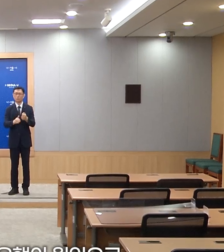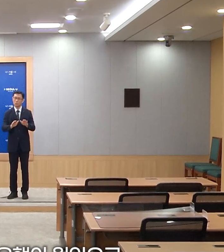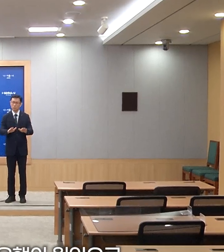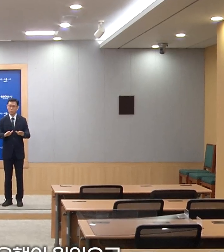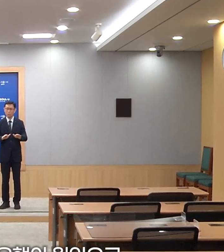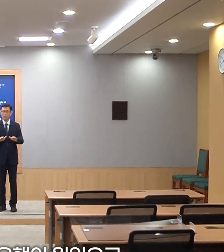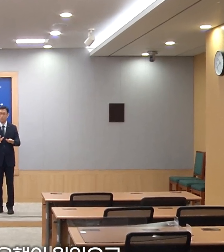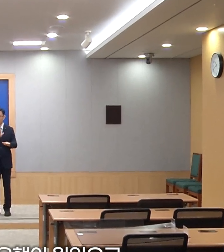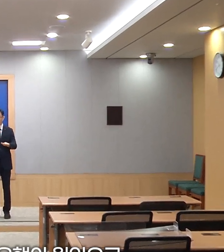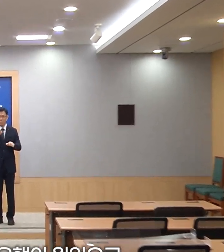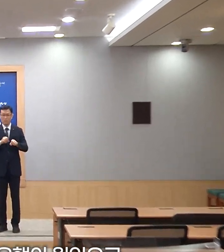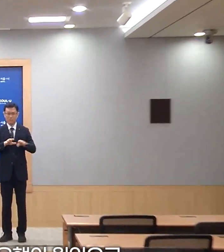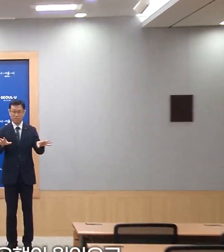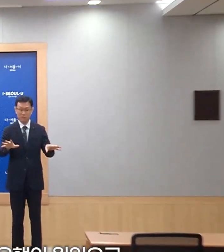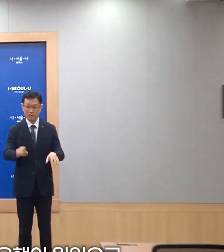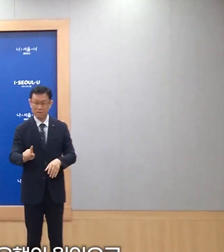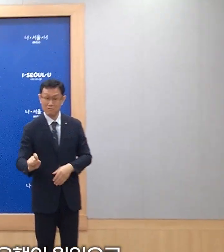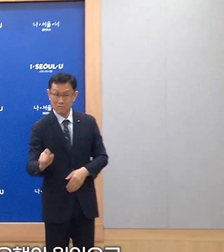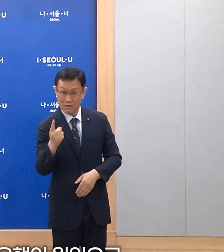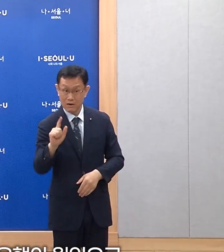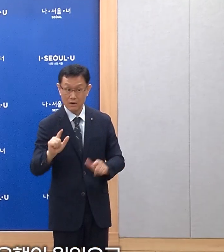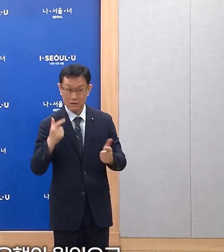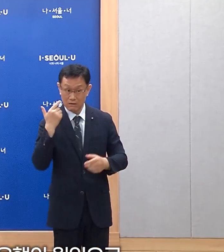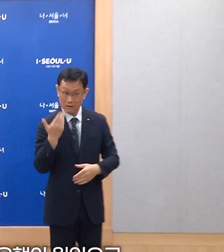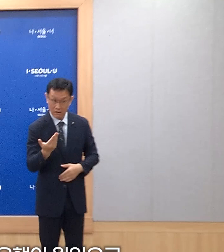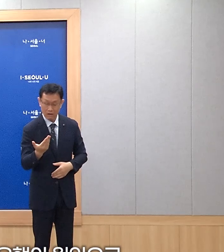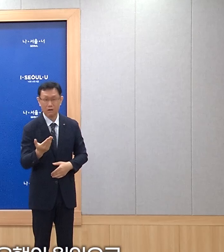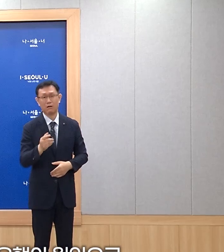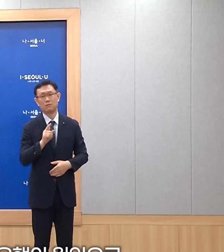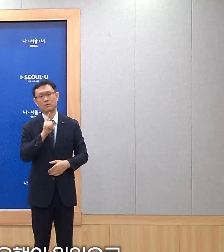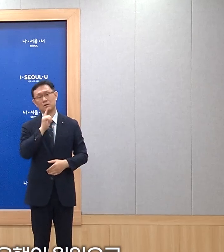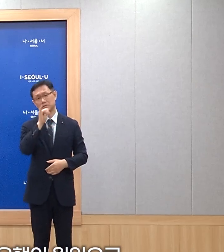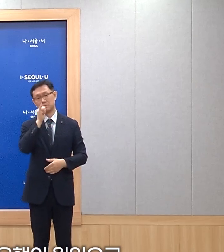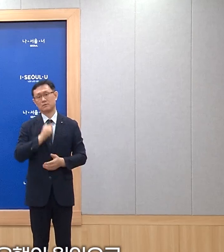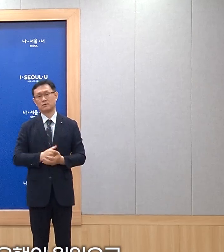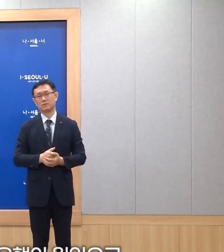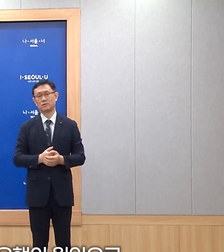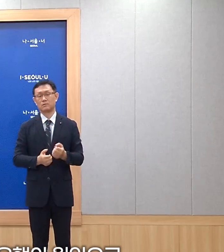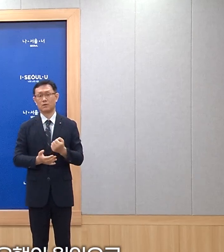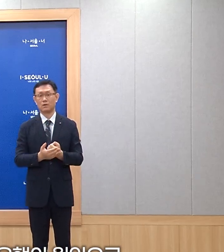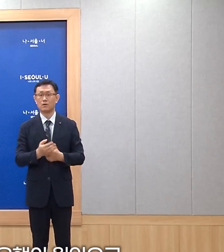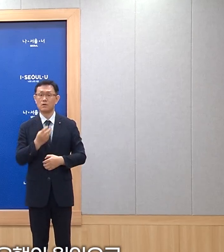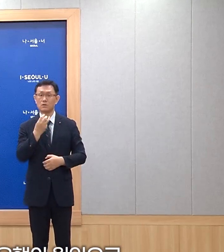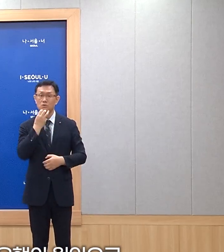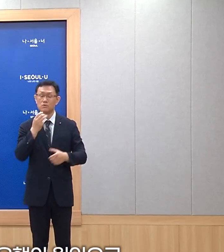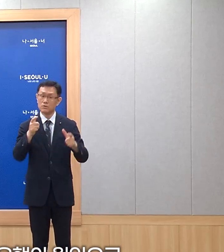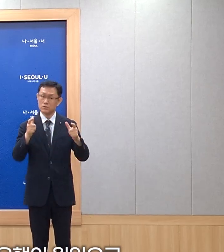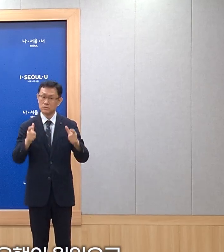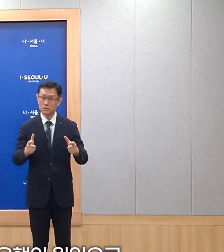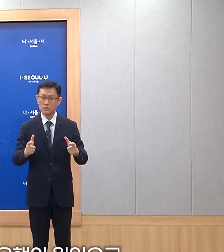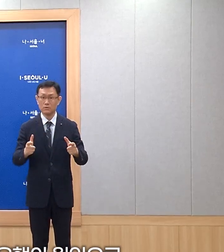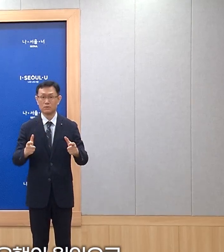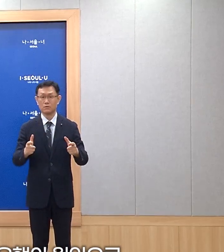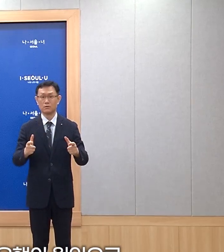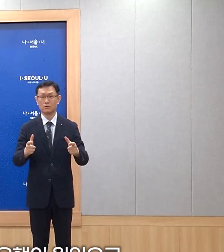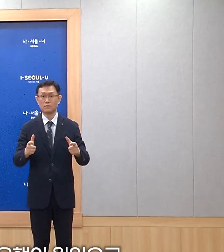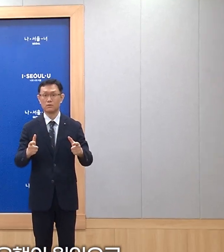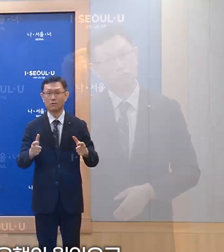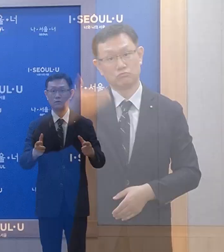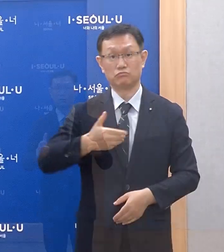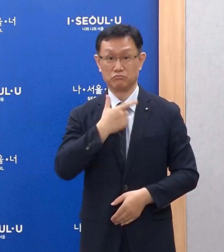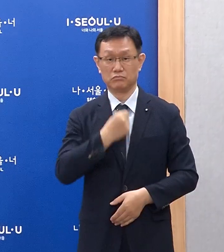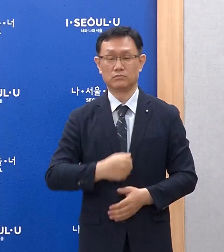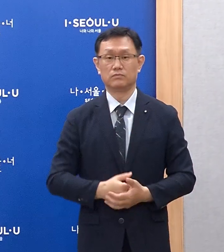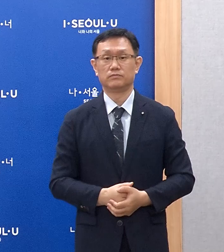함께 서울형 상생방역 등 4차 대유행의 원인으로 서울시가 지목되고 있는 것에 대해 어떤 입장이신지